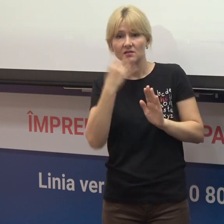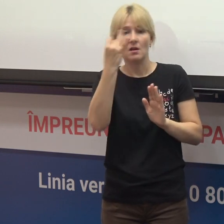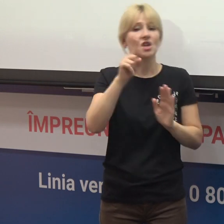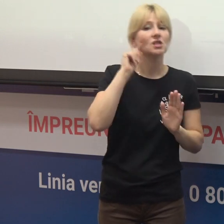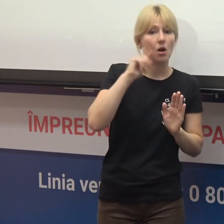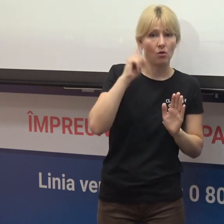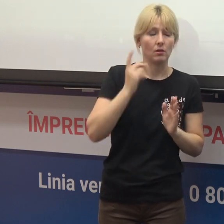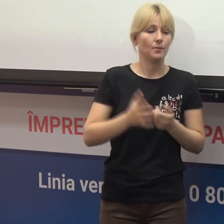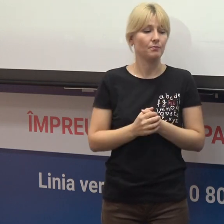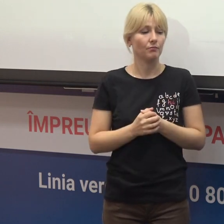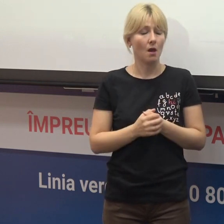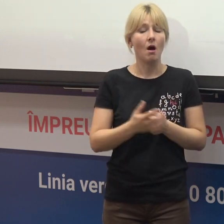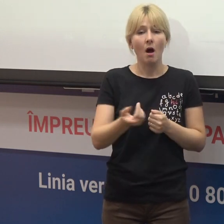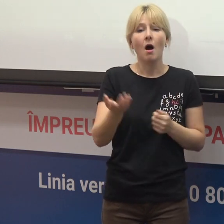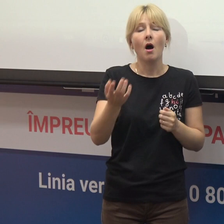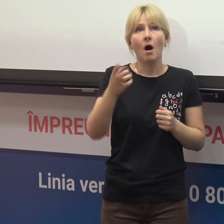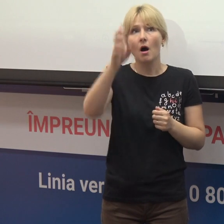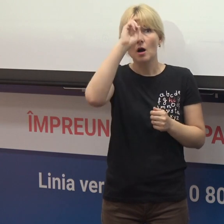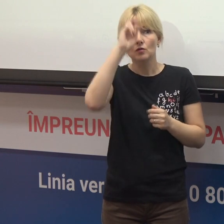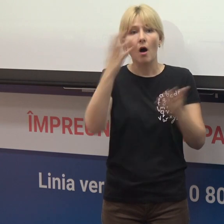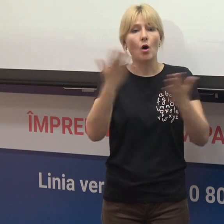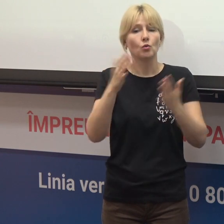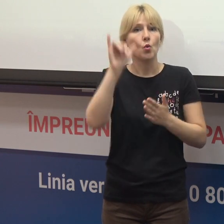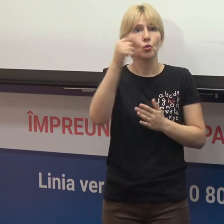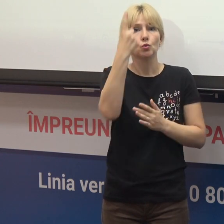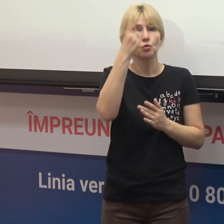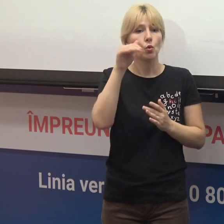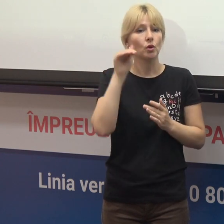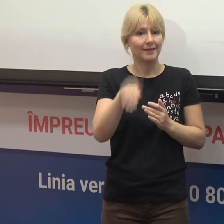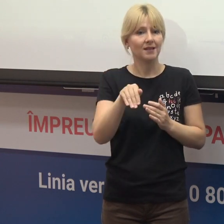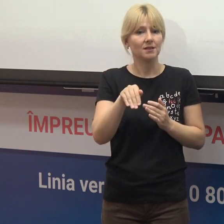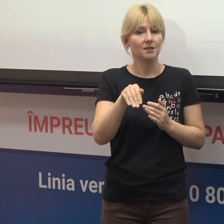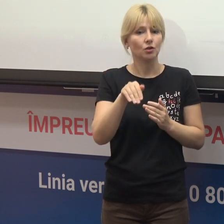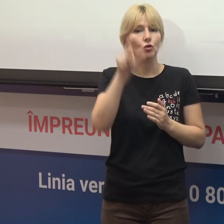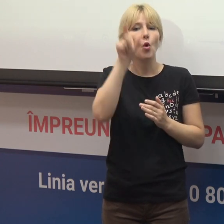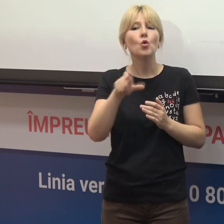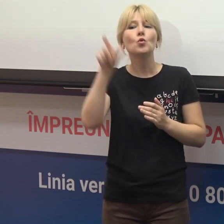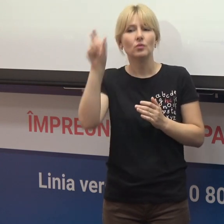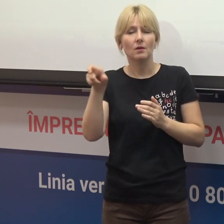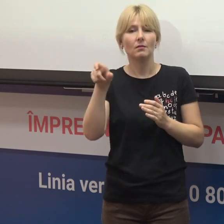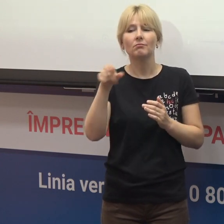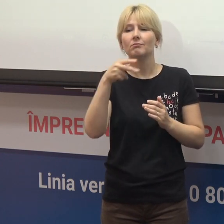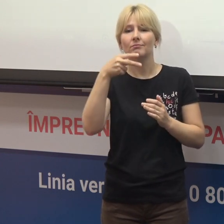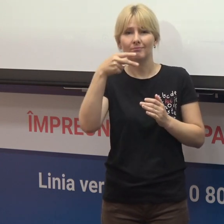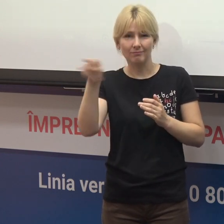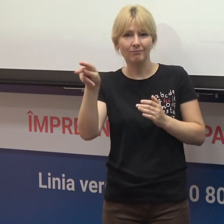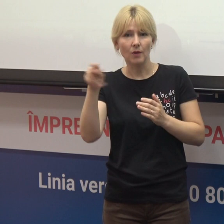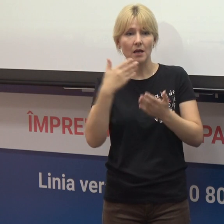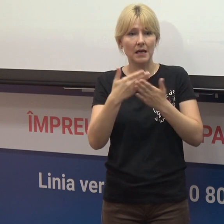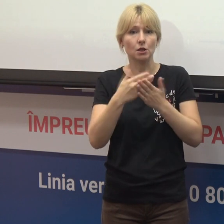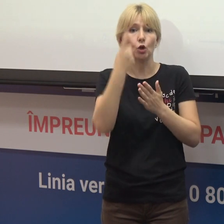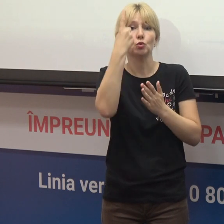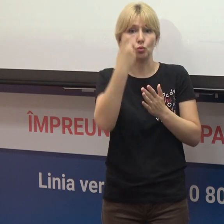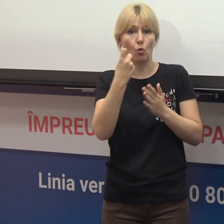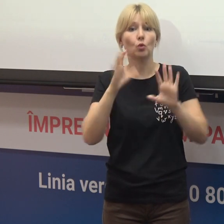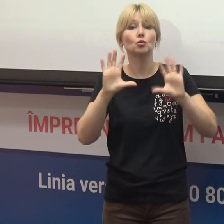verde. Deci țările cu incidență mai mare de 100.000 la 100.000 populații, mai bine spus 100 cazuri